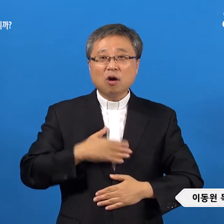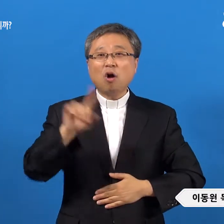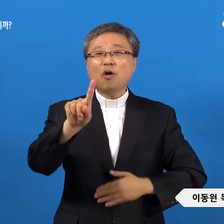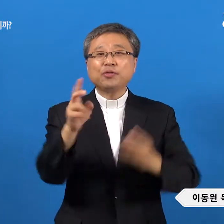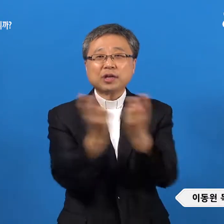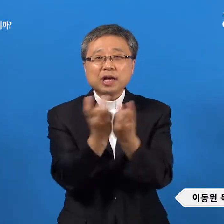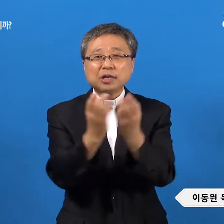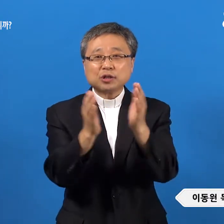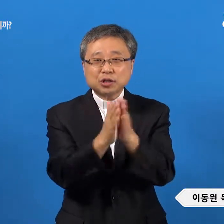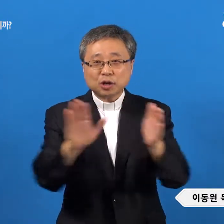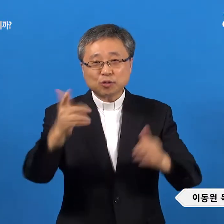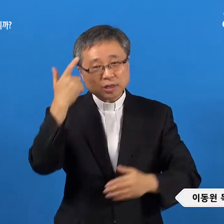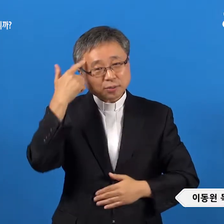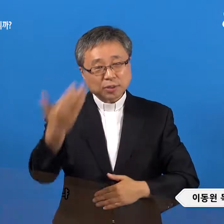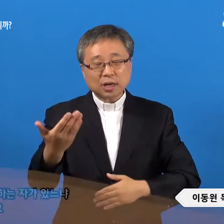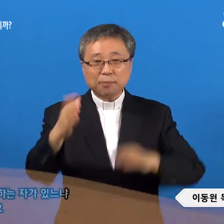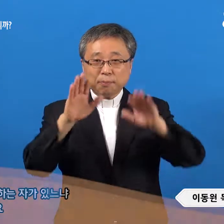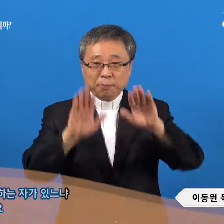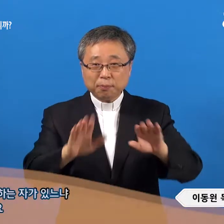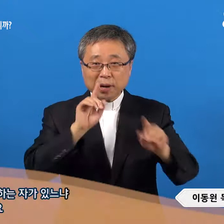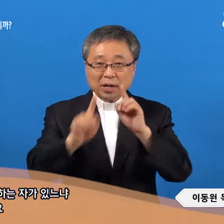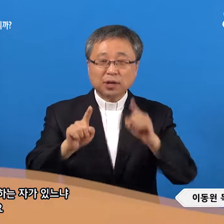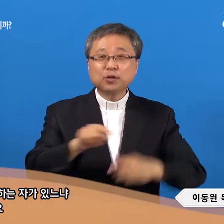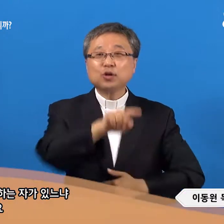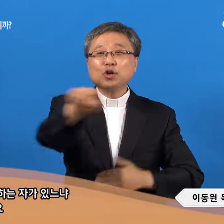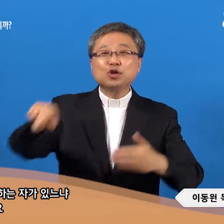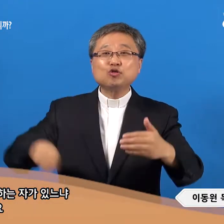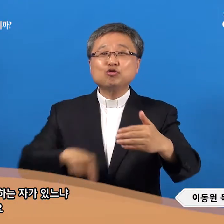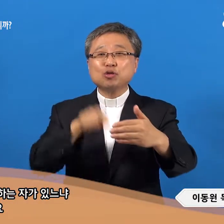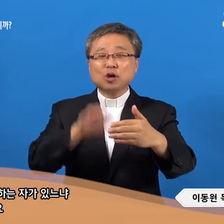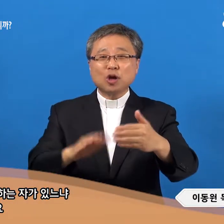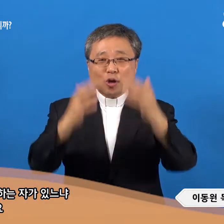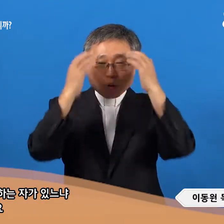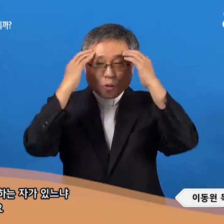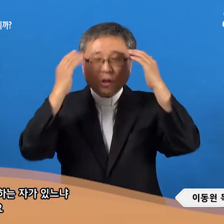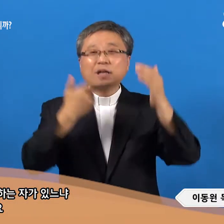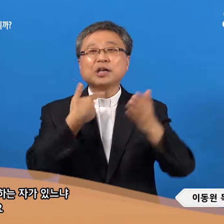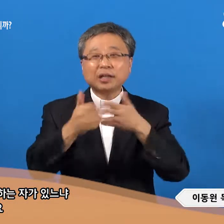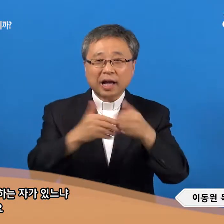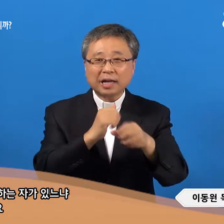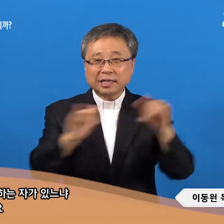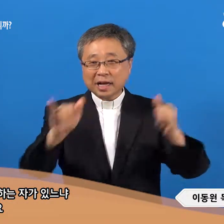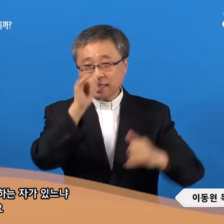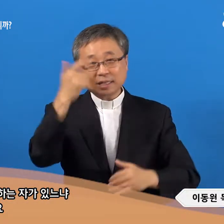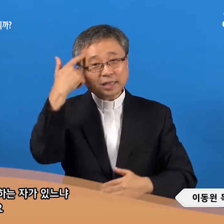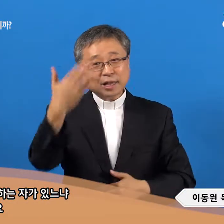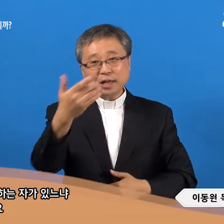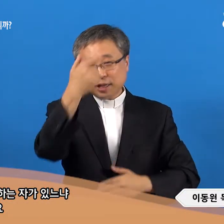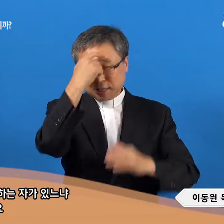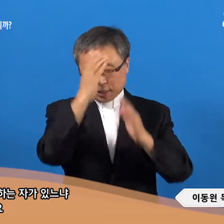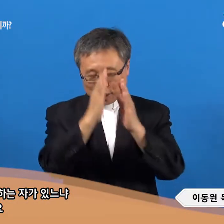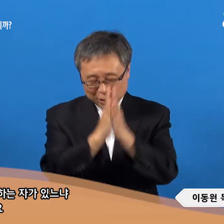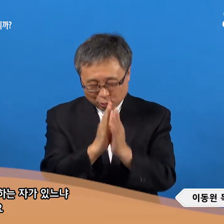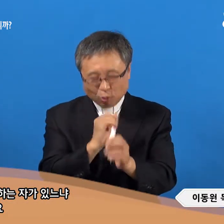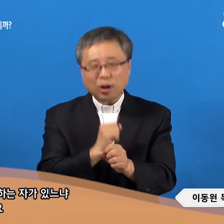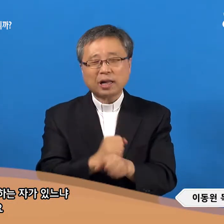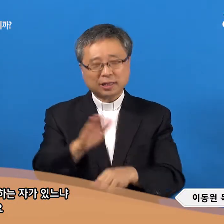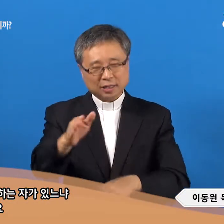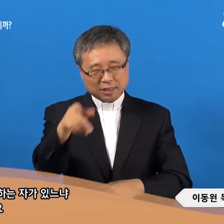어떻게 시작되었습니까? 본문이 너희 중에 뭐예요? 고난당하는 자가 있느냐? 그는 기도할 것이요.